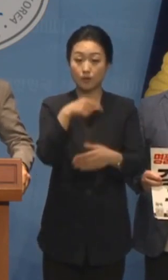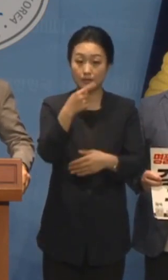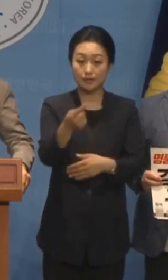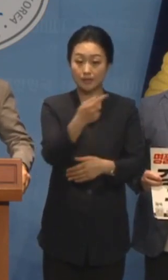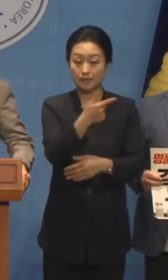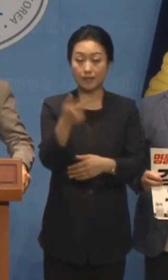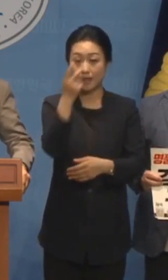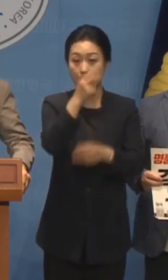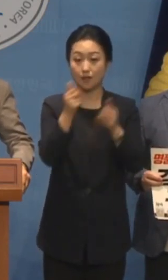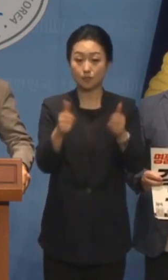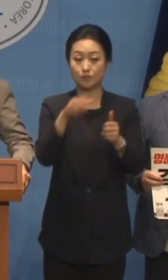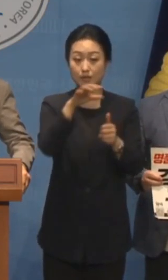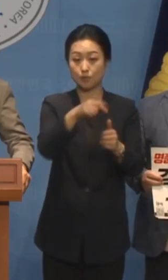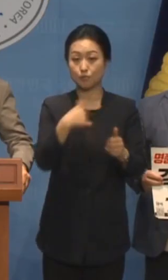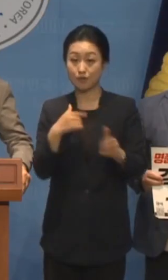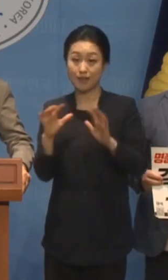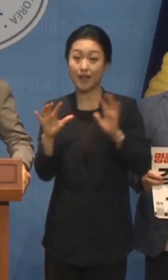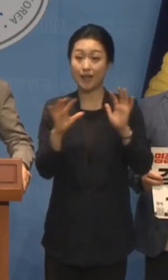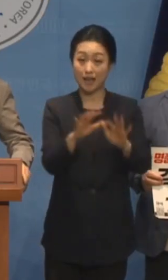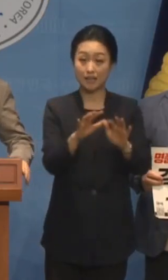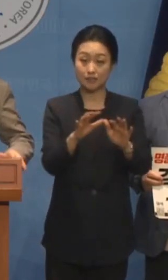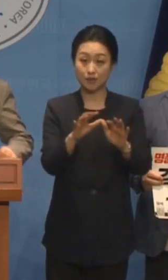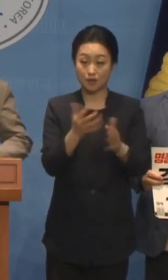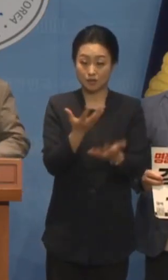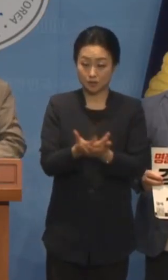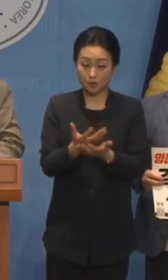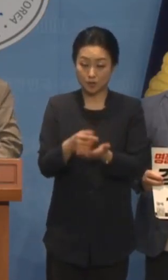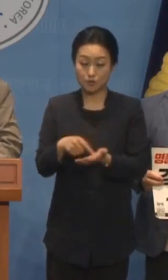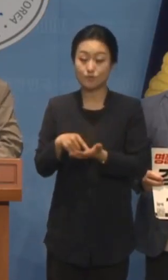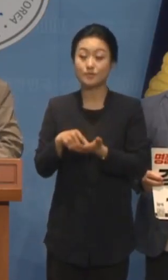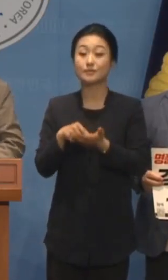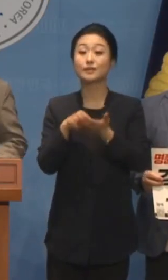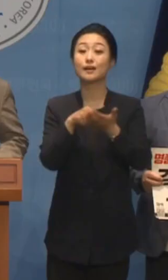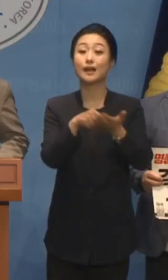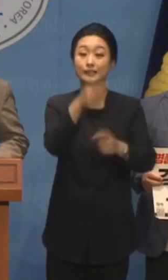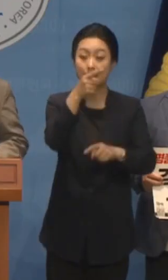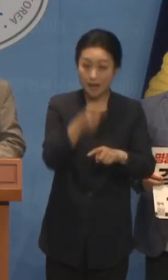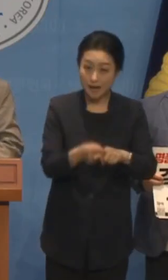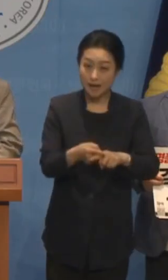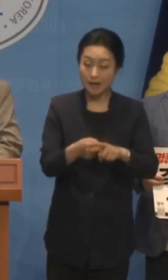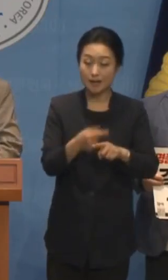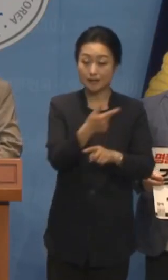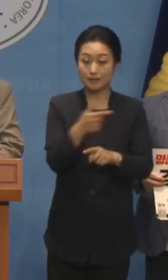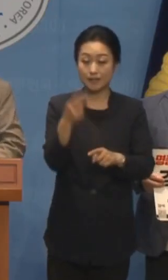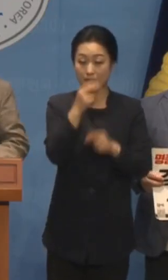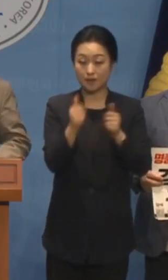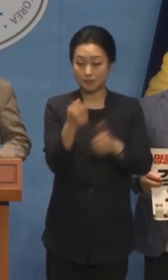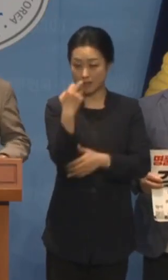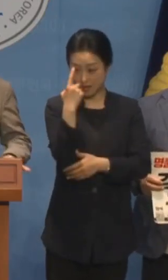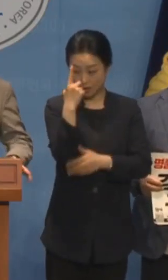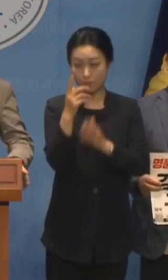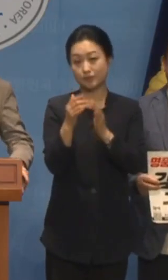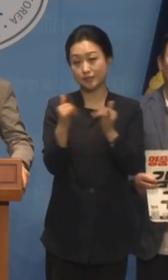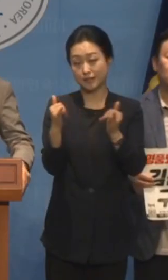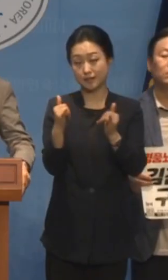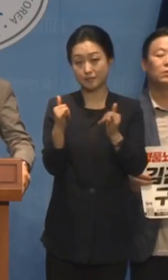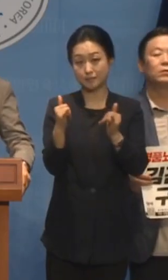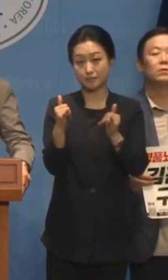대검 청사에 접수하려고 정문에 들어서자 대검 경위들과